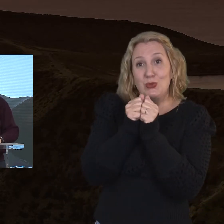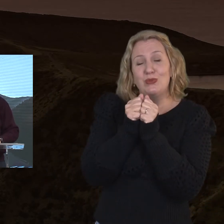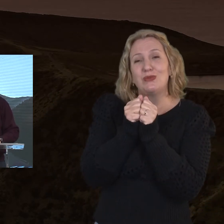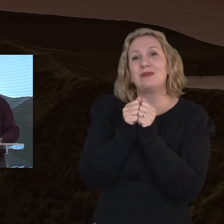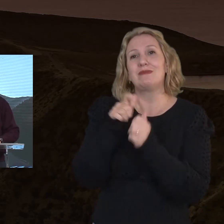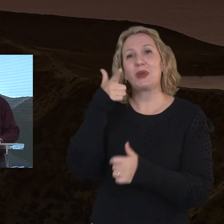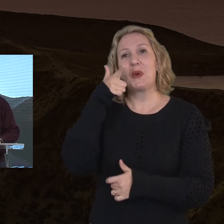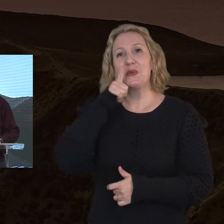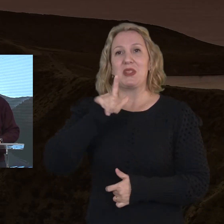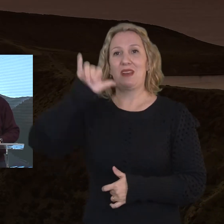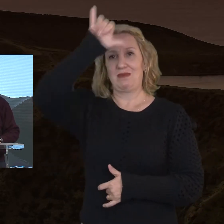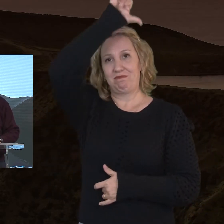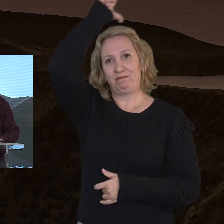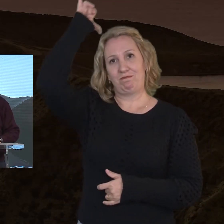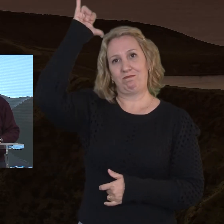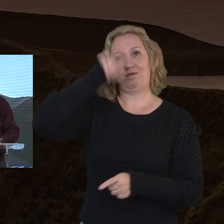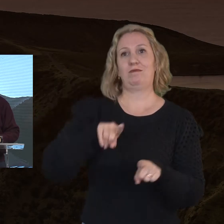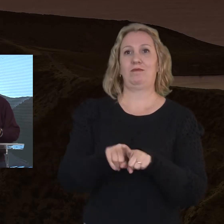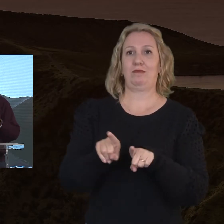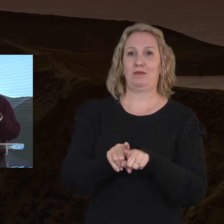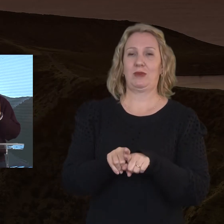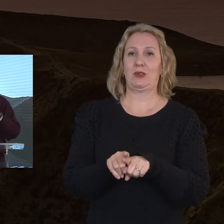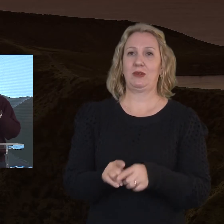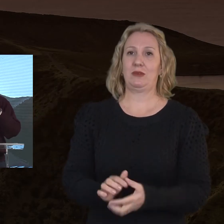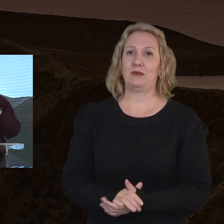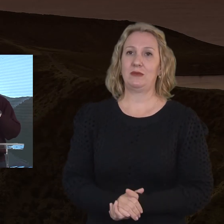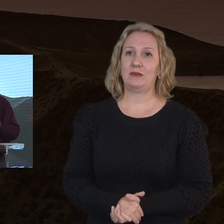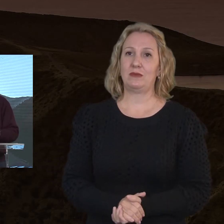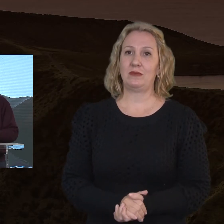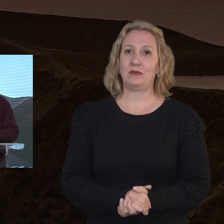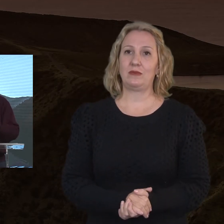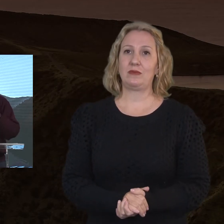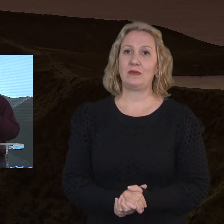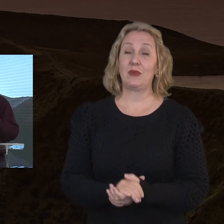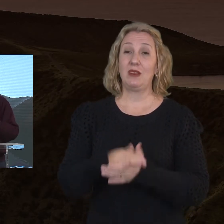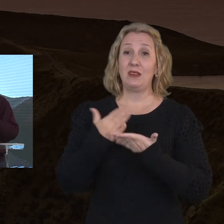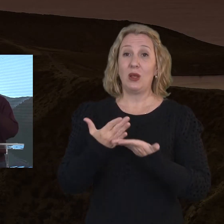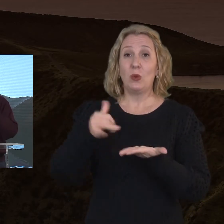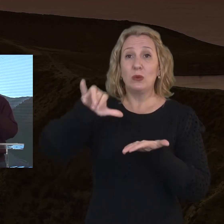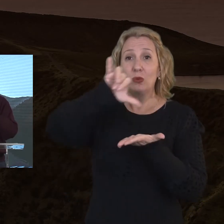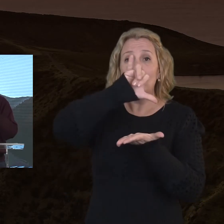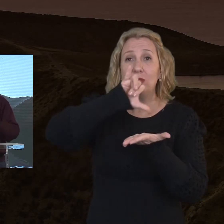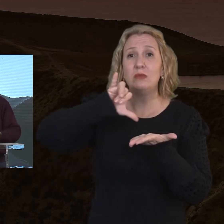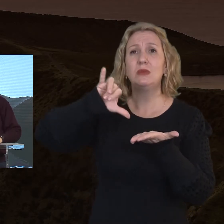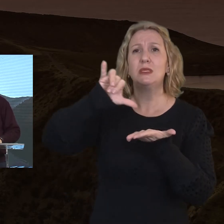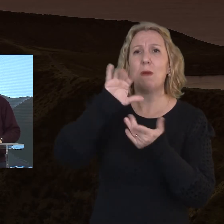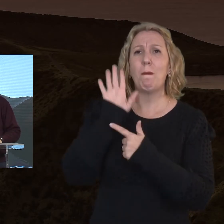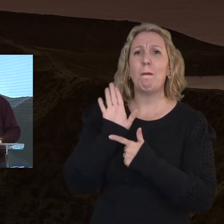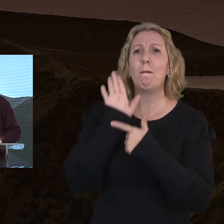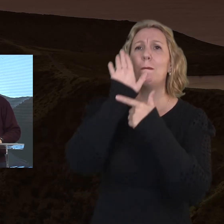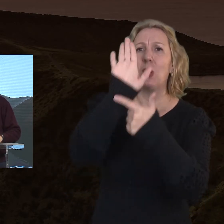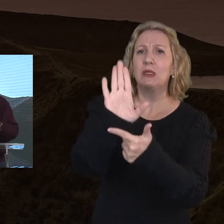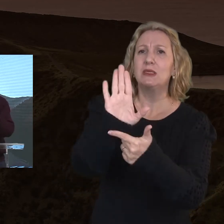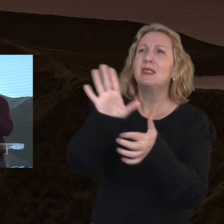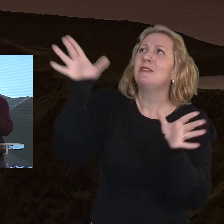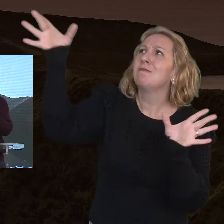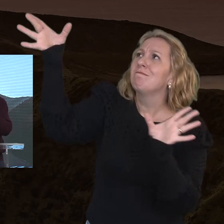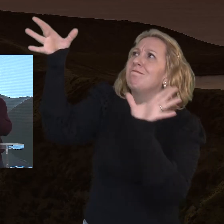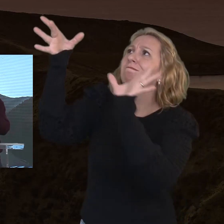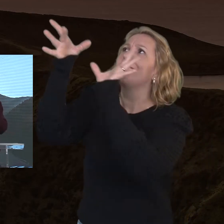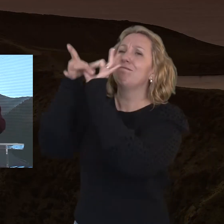conectado bom então essa questão da unção de nota conexão o